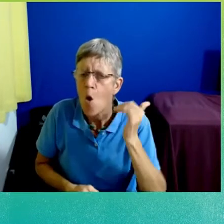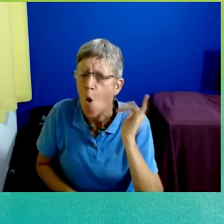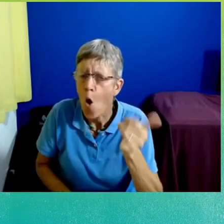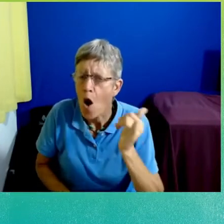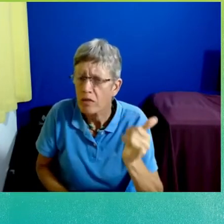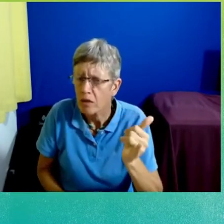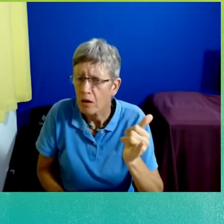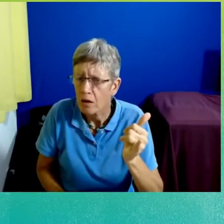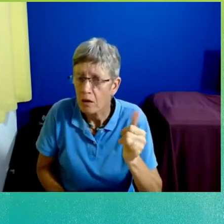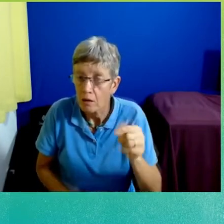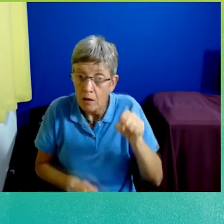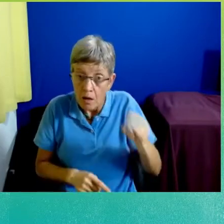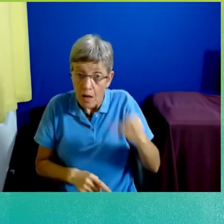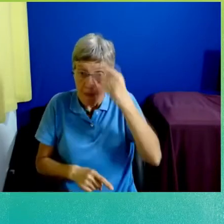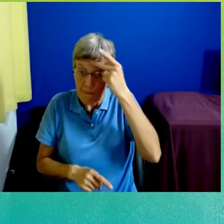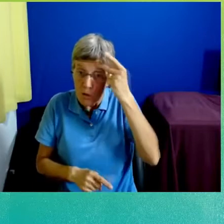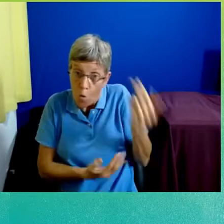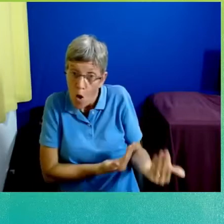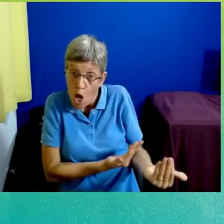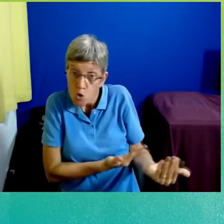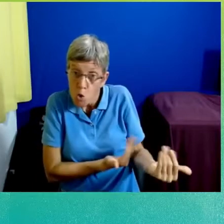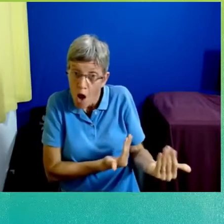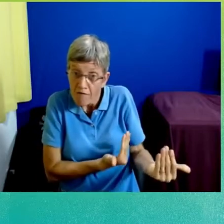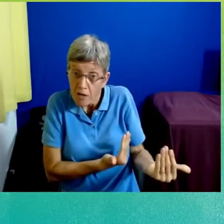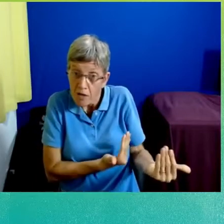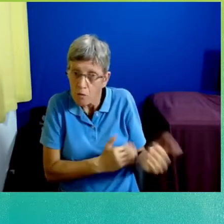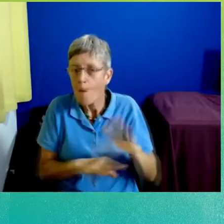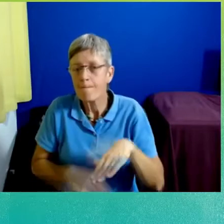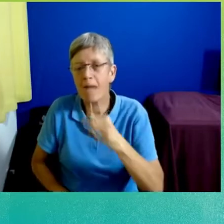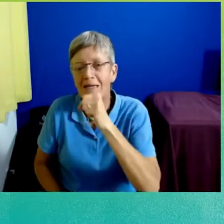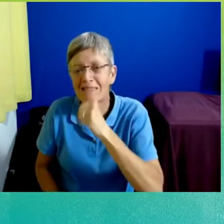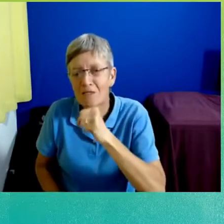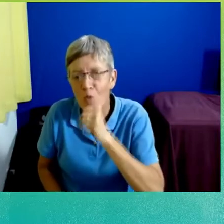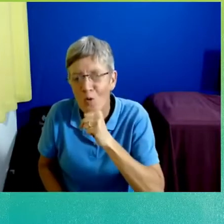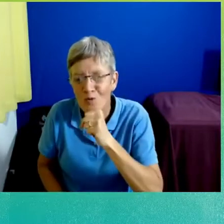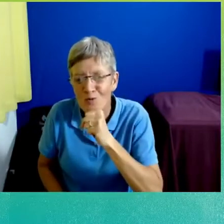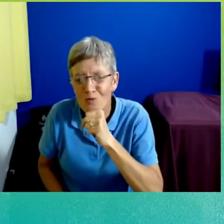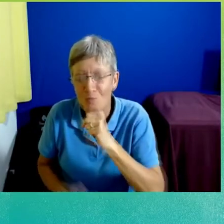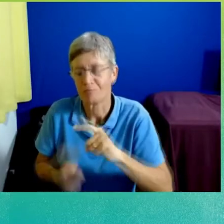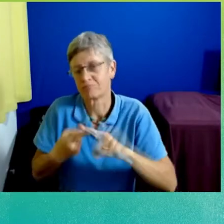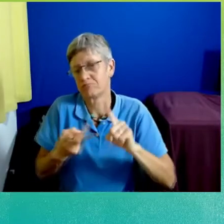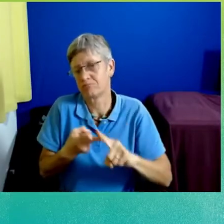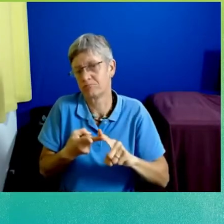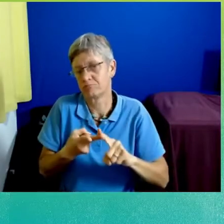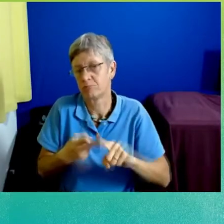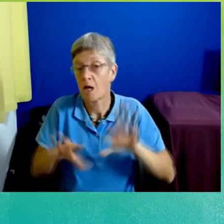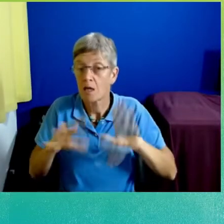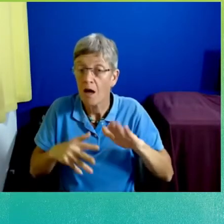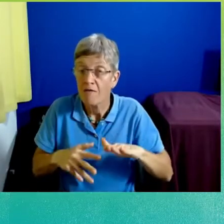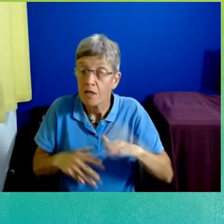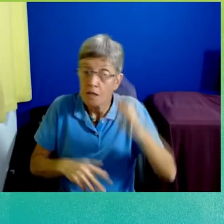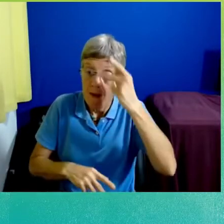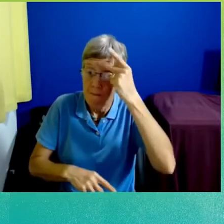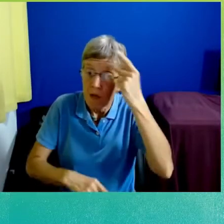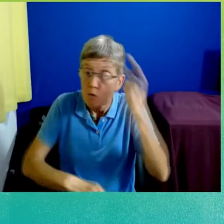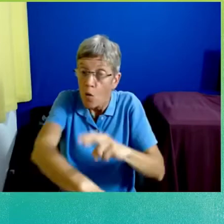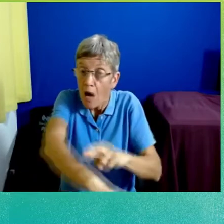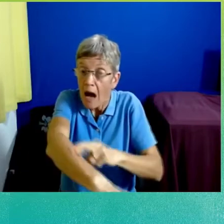social de quem conta. A pessoa é jovem? Ou ele é